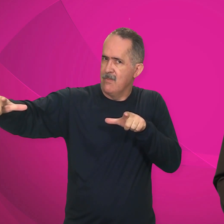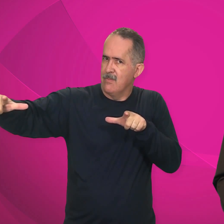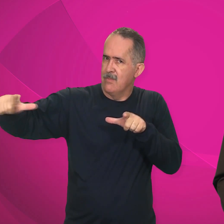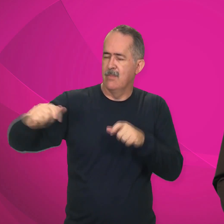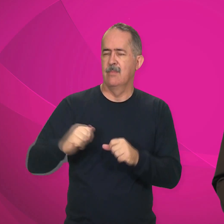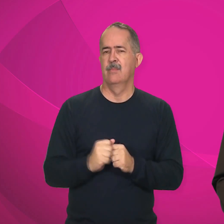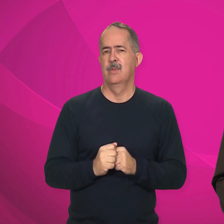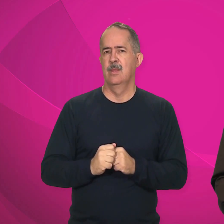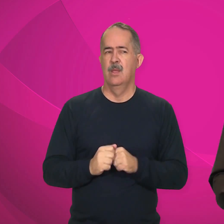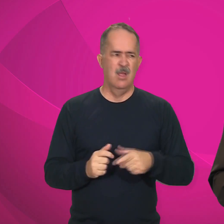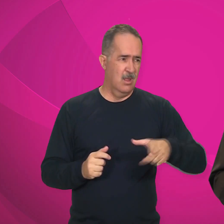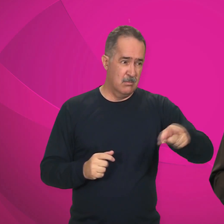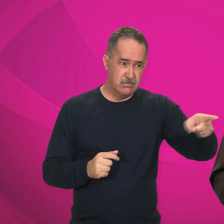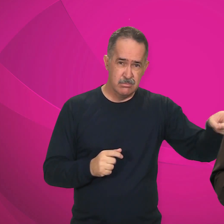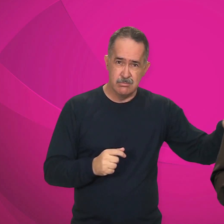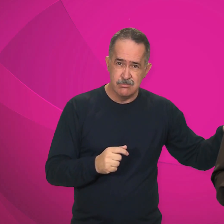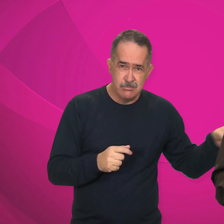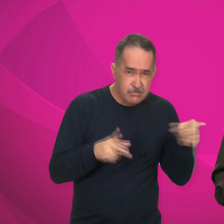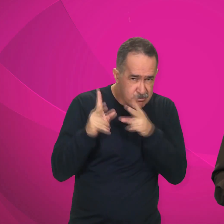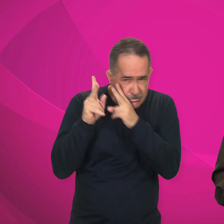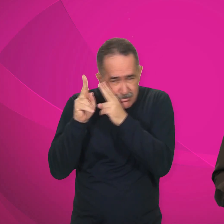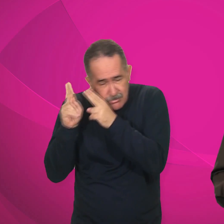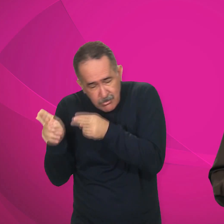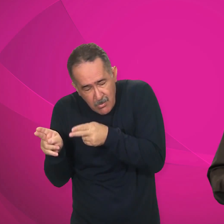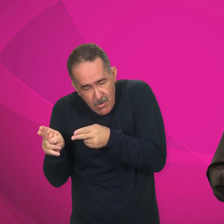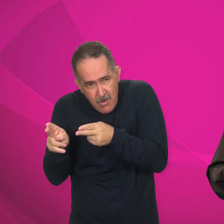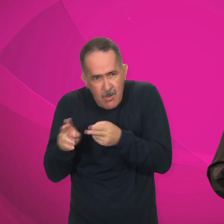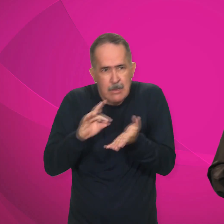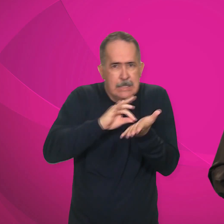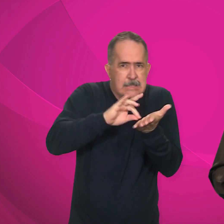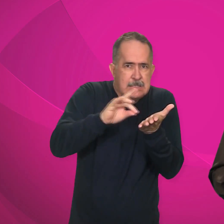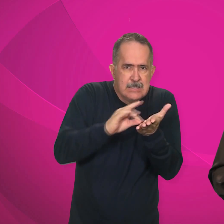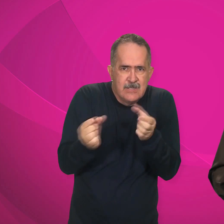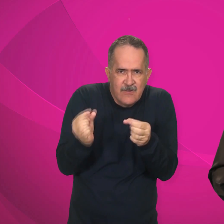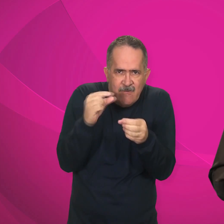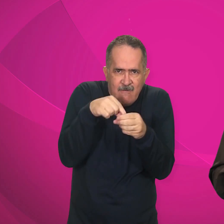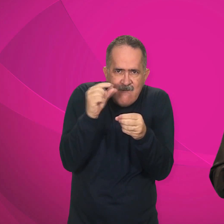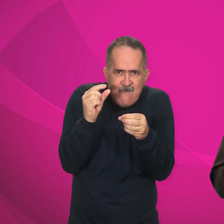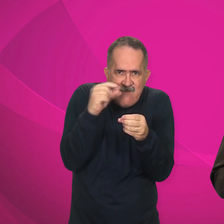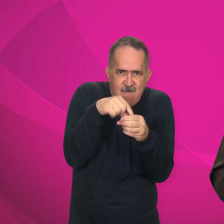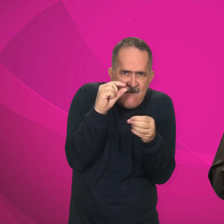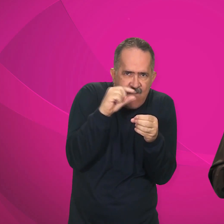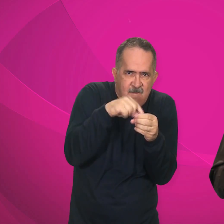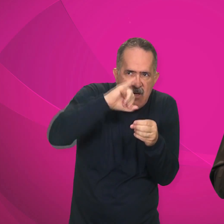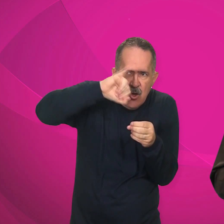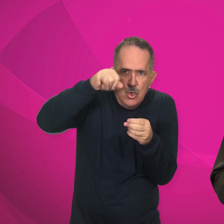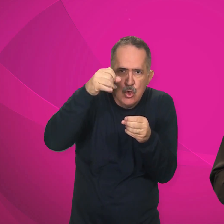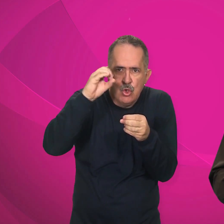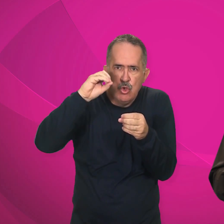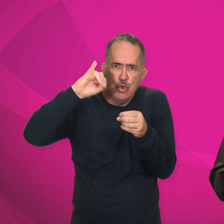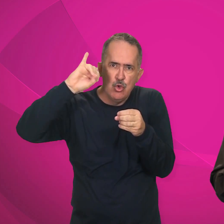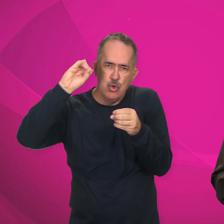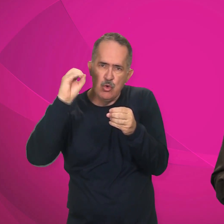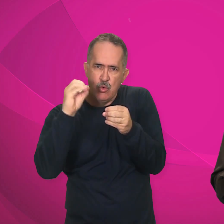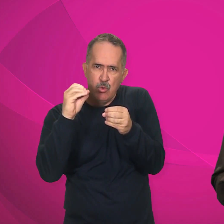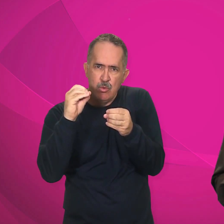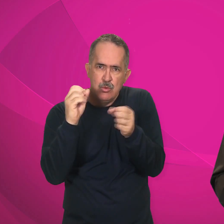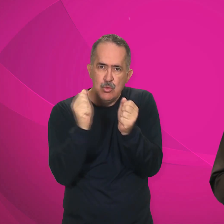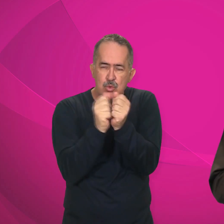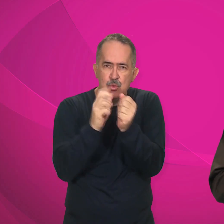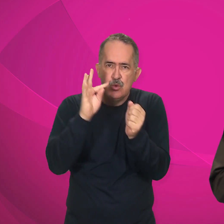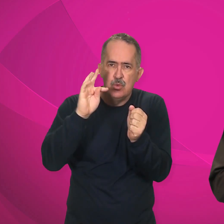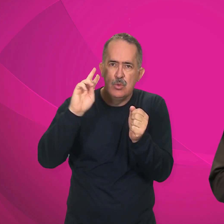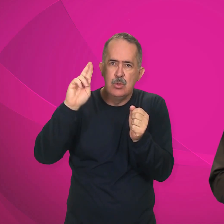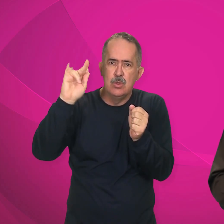no seu campo. Enquanto todos dormiam, veio o inimigo e semeou o joio no meio